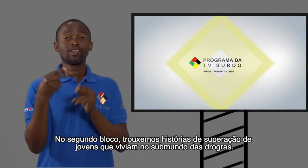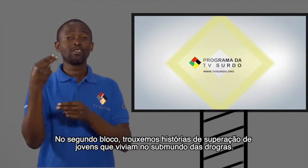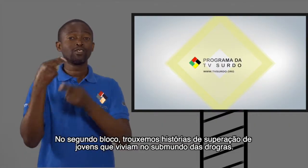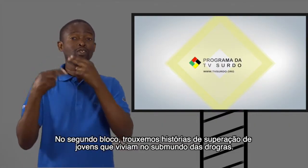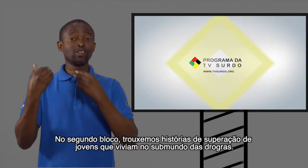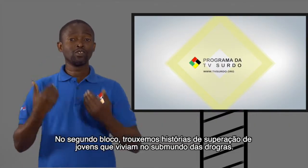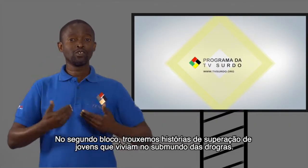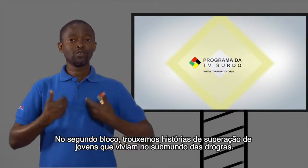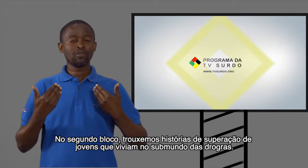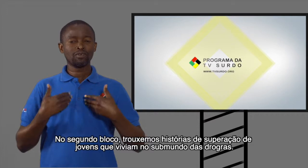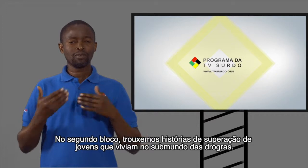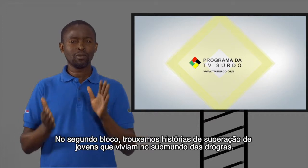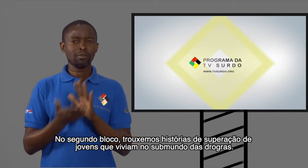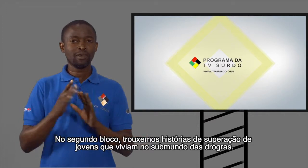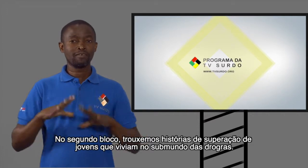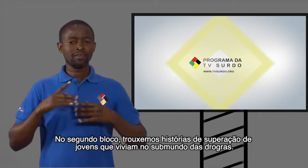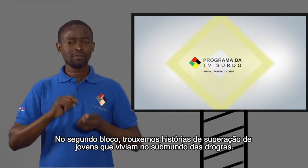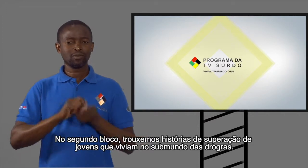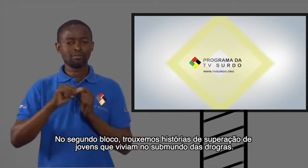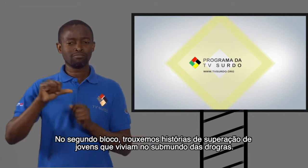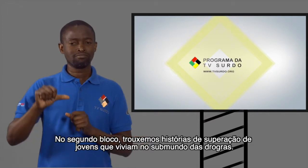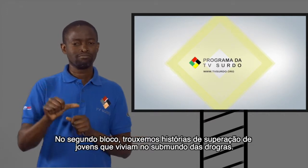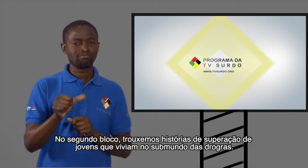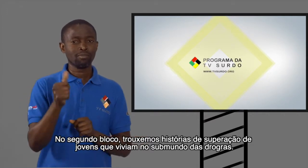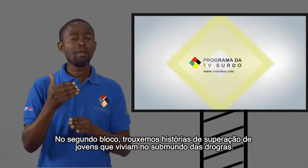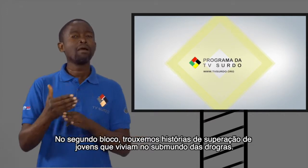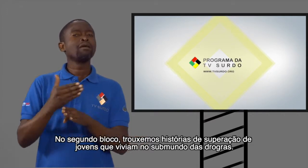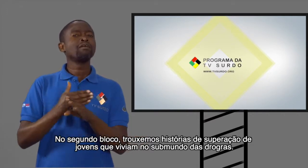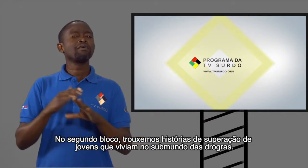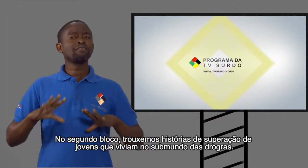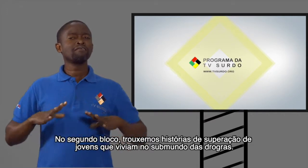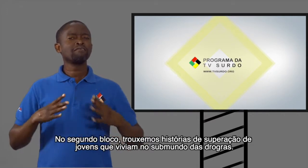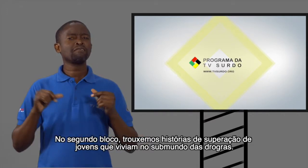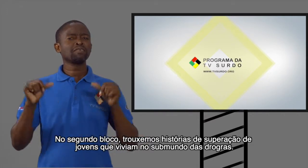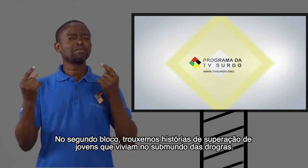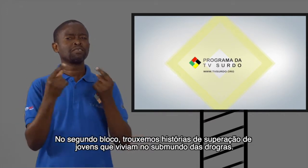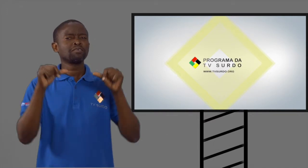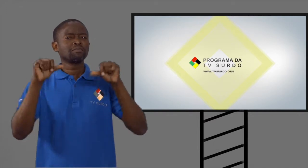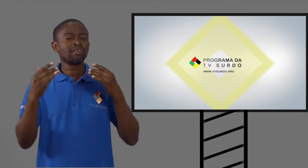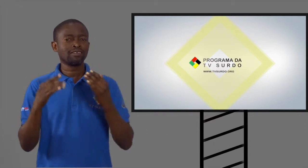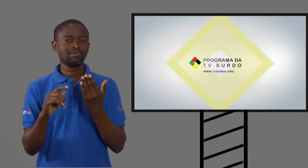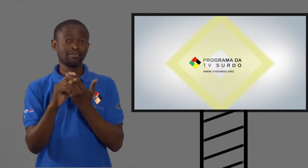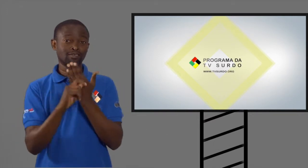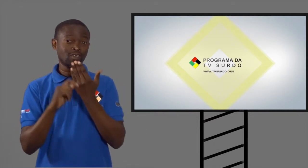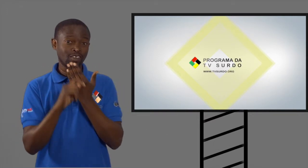trouxemos histórias de superação de jovens que viviam no submundo das drogas.